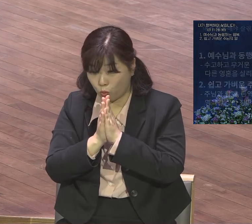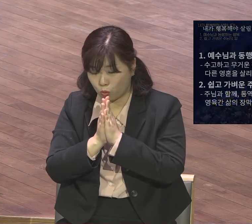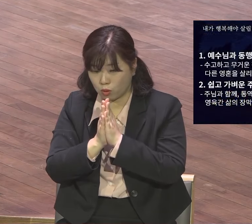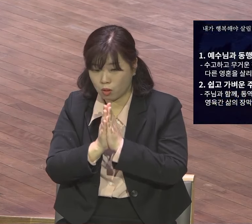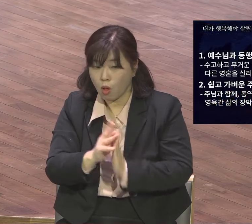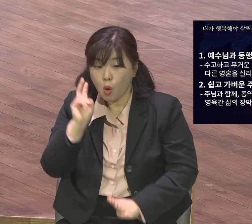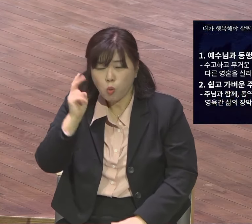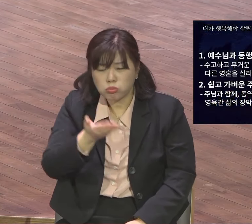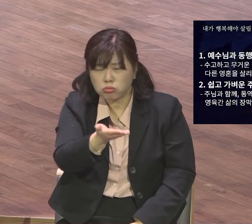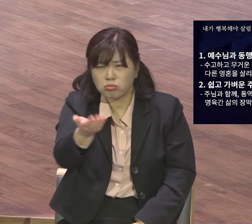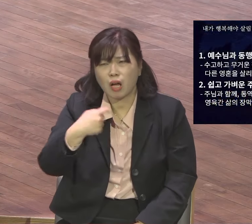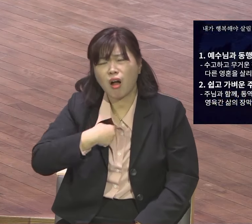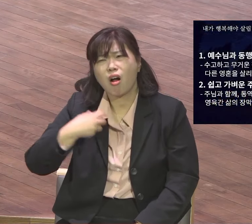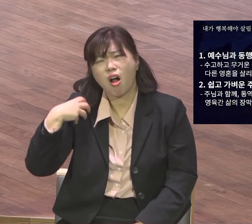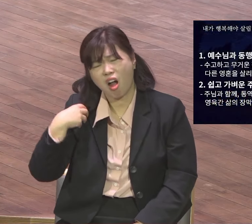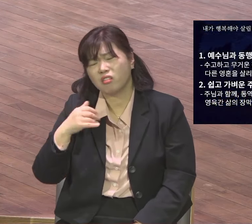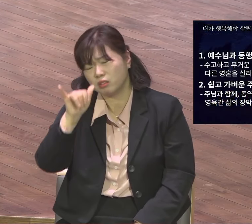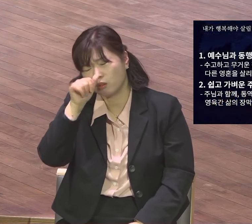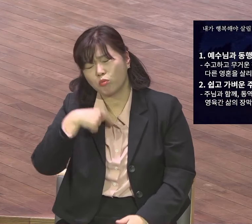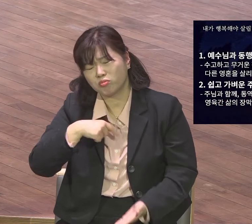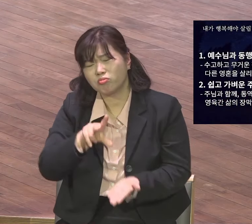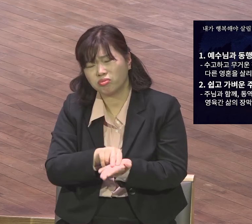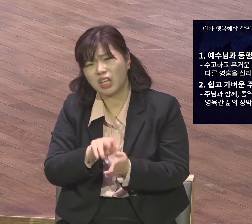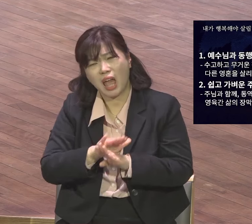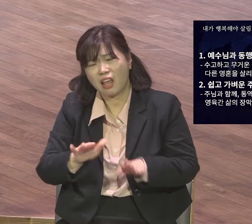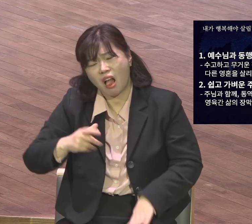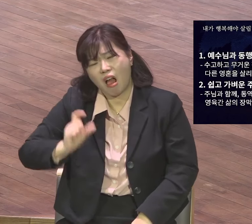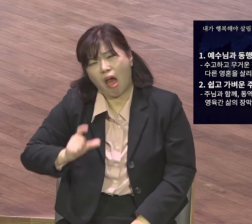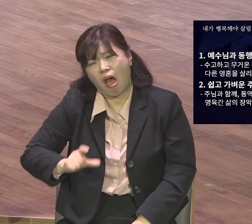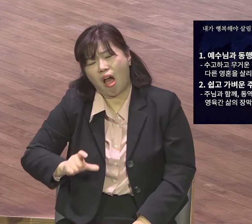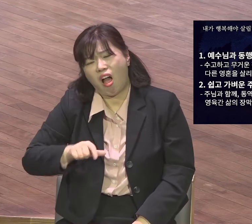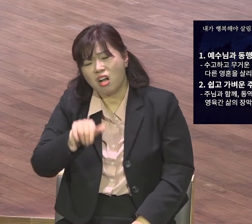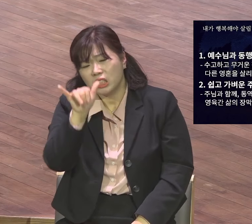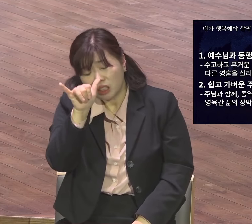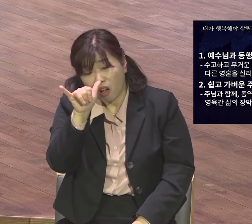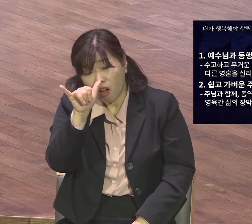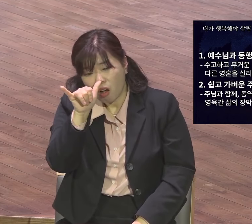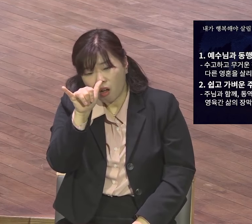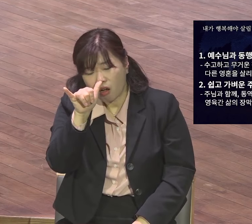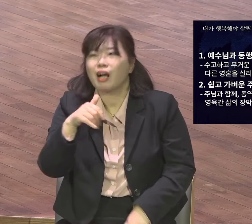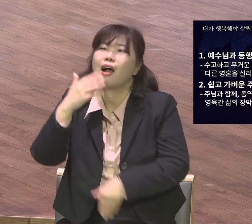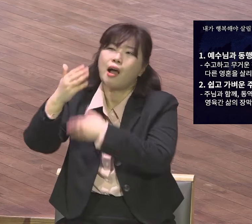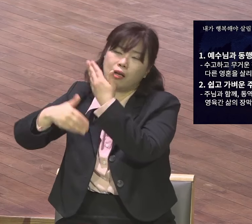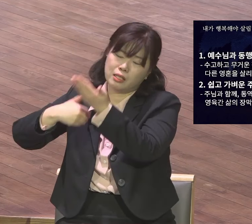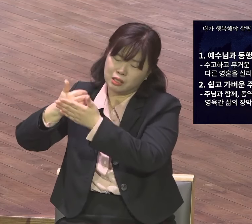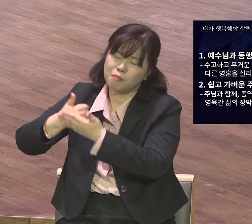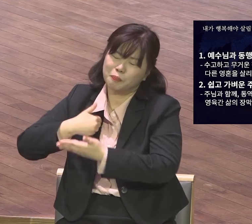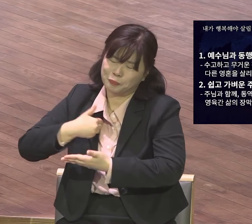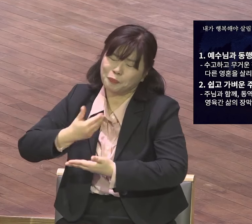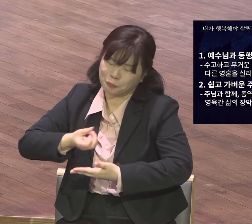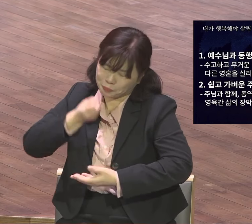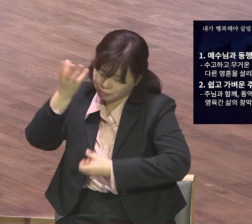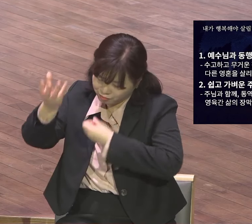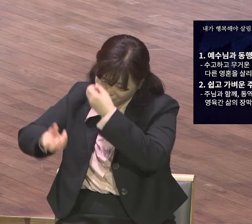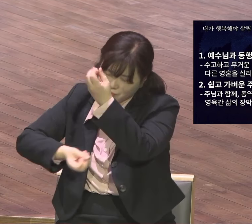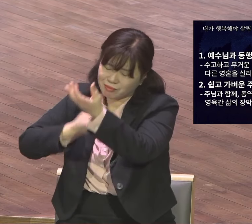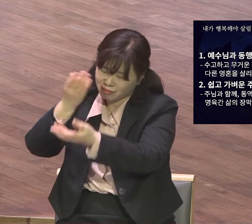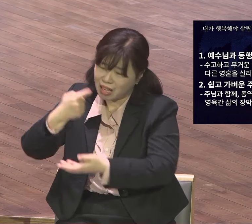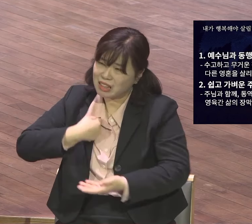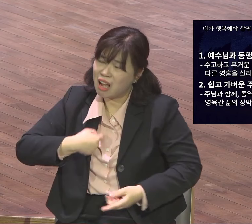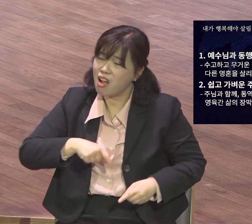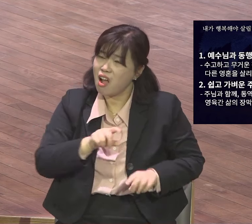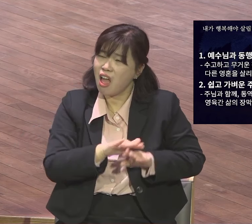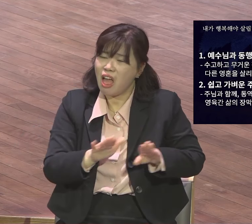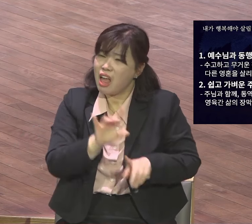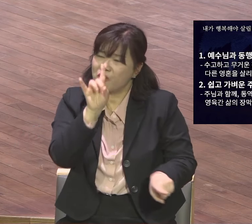짐이 있으십니까? 지금 이 시간 예수 그리스도의 십자가 아래 다 내려놓으시기 바랍니다. 하나도 남기지 말고